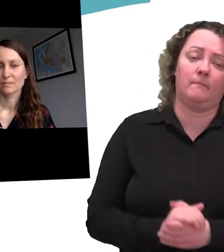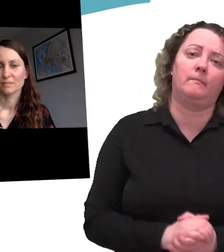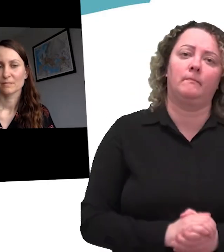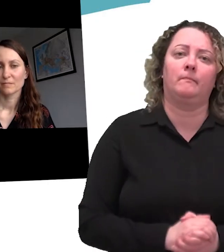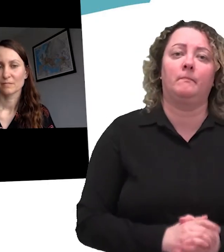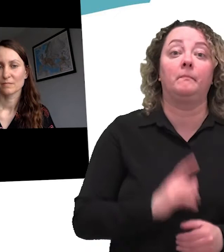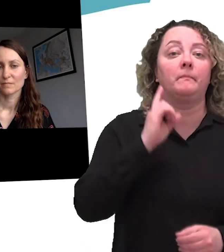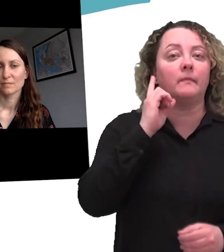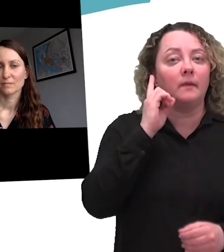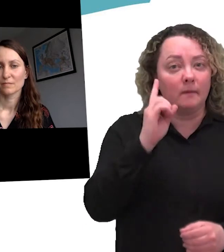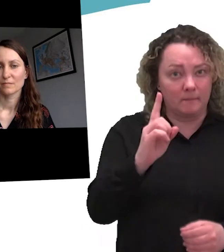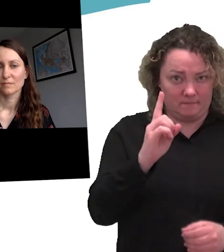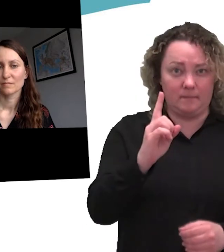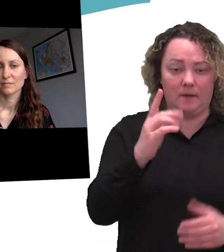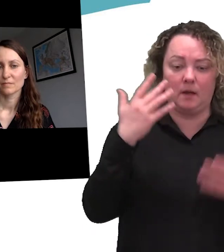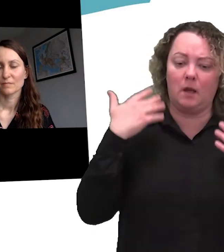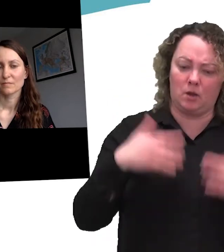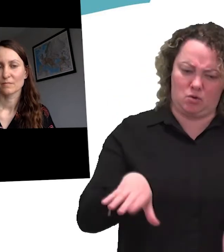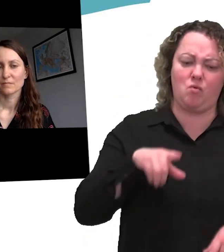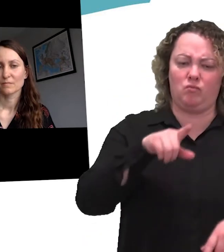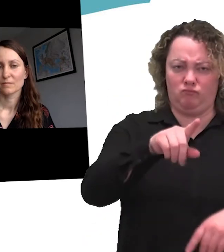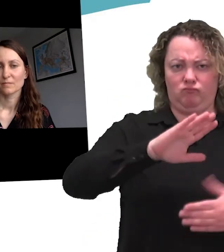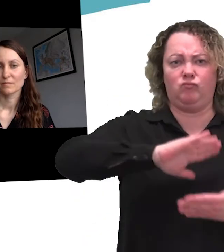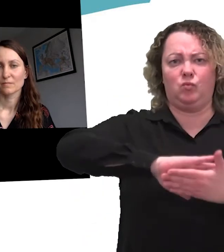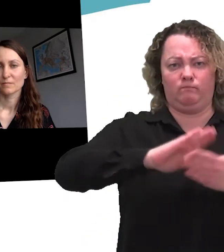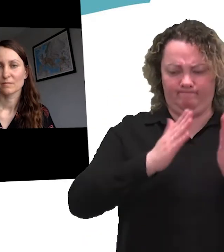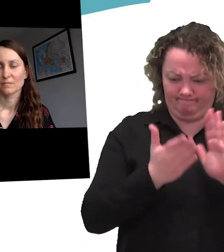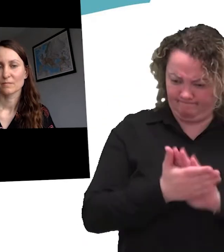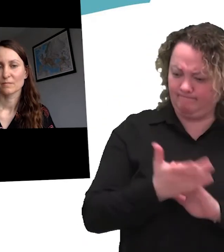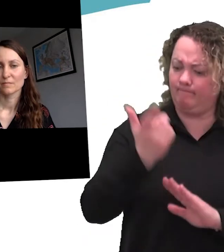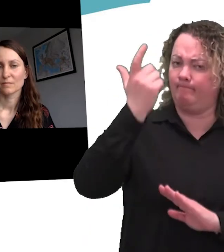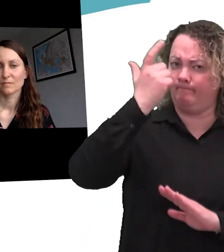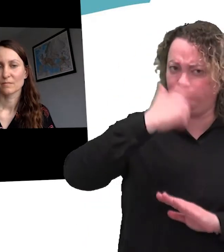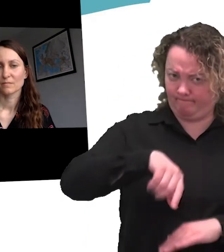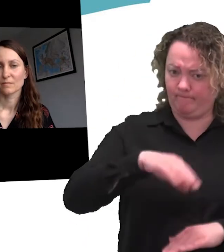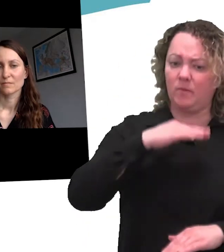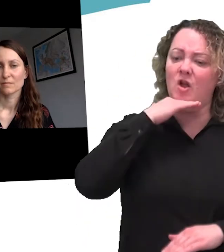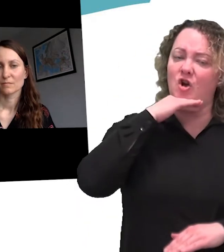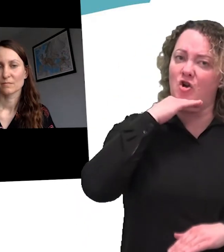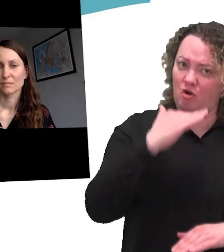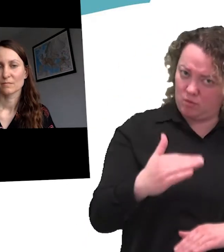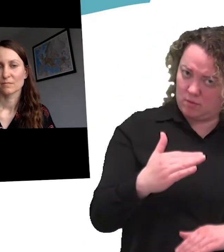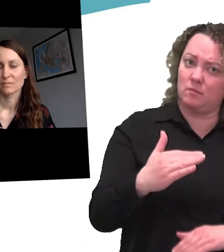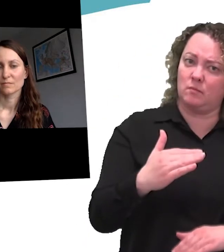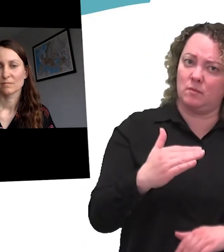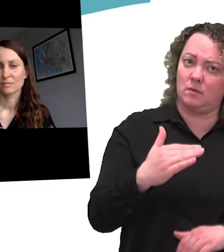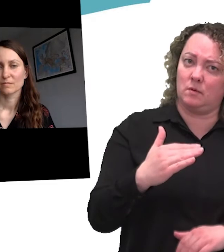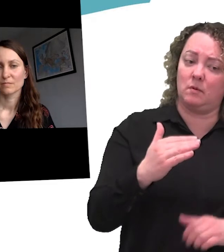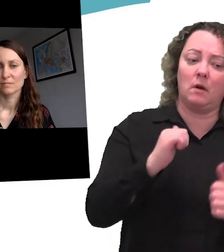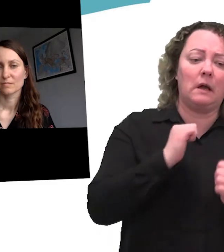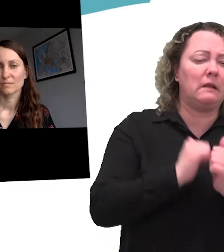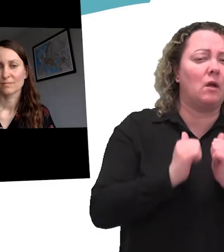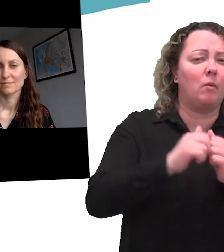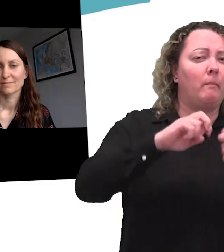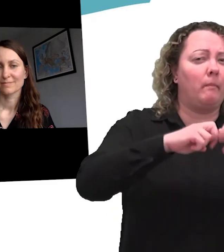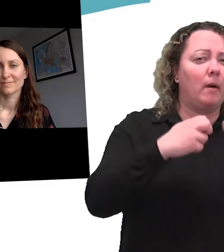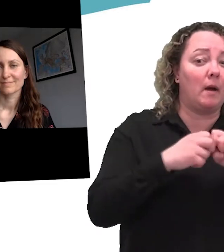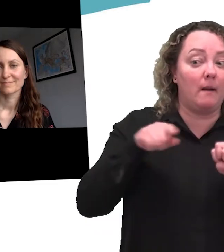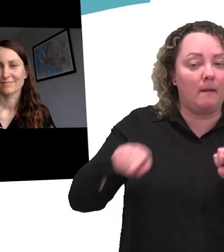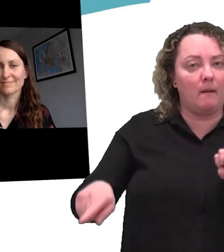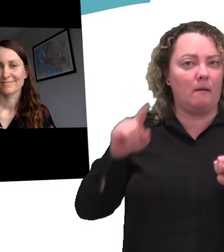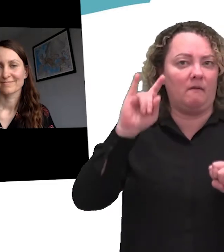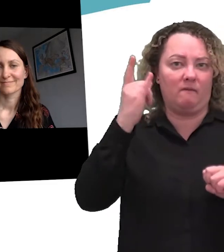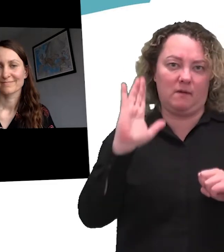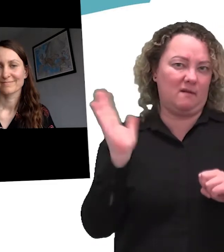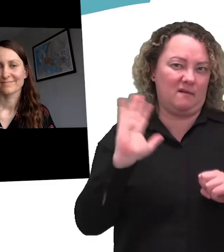esat nusiteikę, kad labai yra aiški tvarka, tai dažniausia problema būna ne vaikose. O